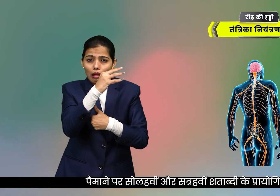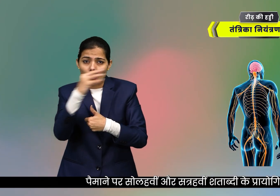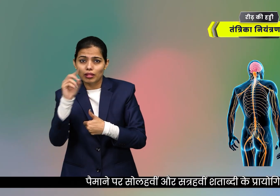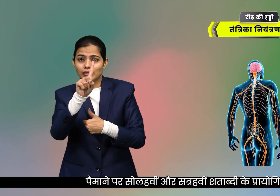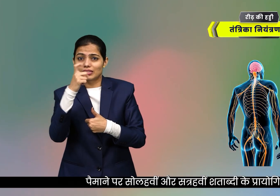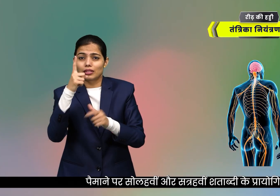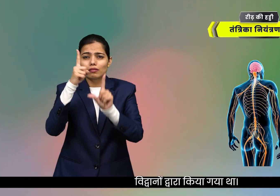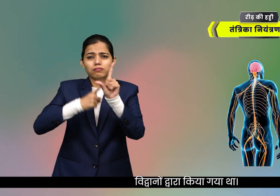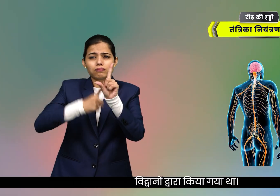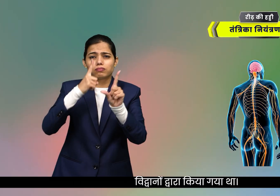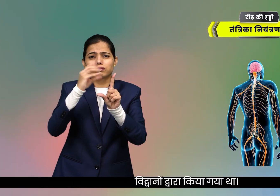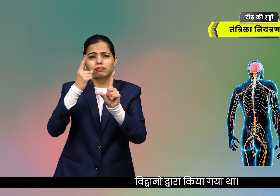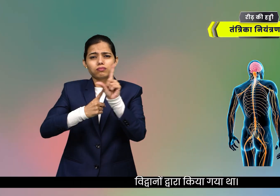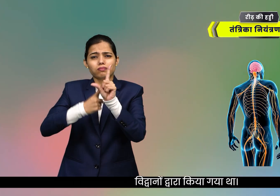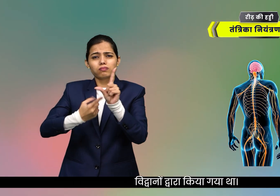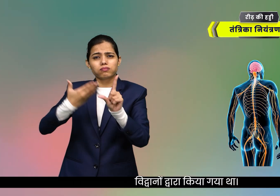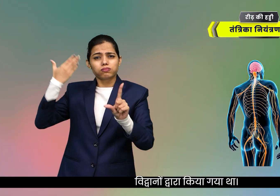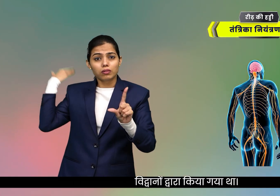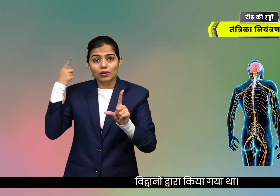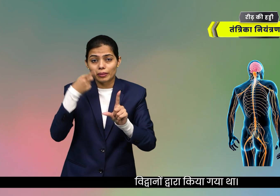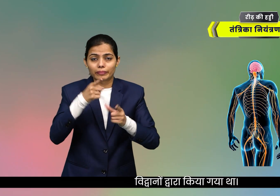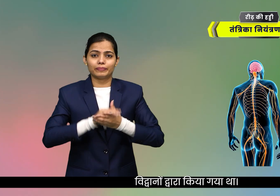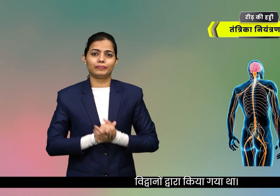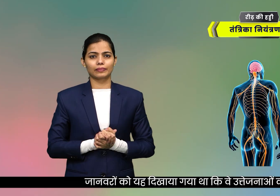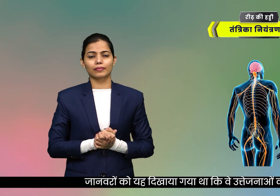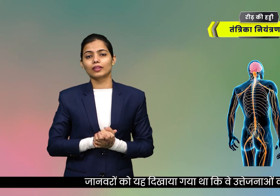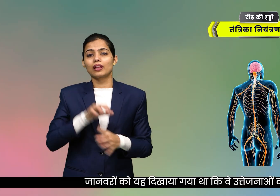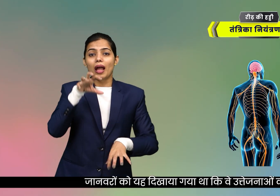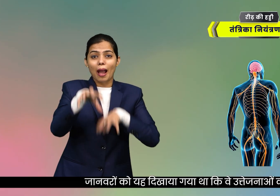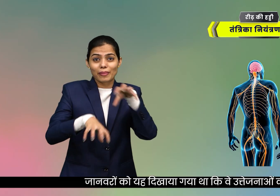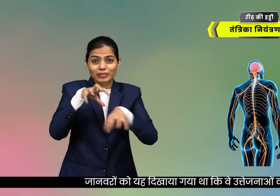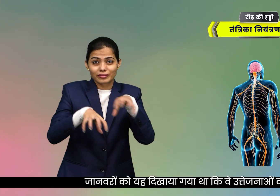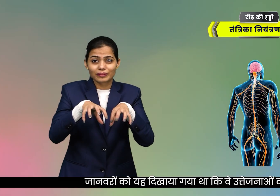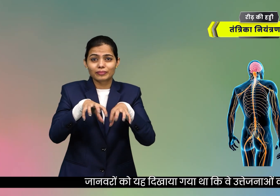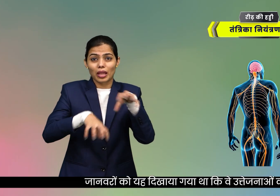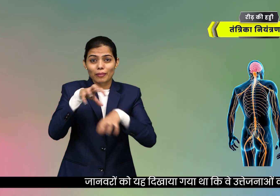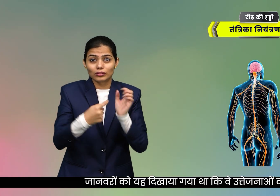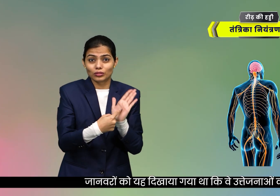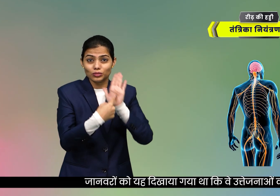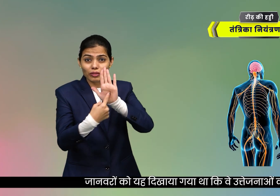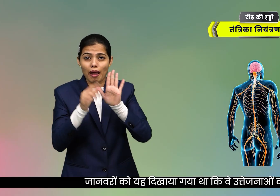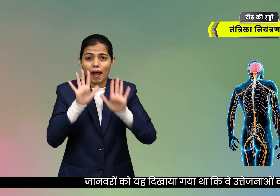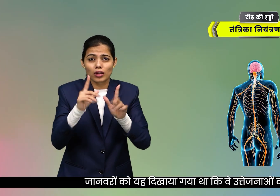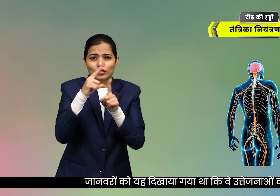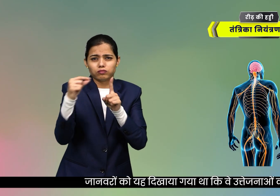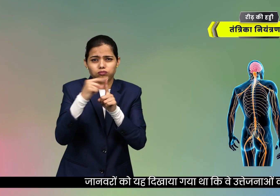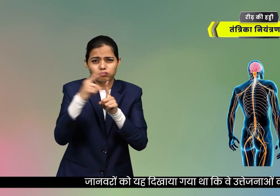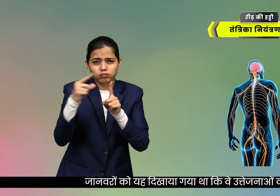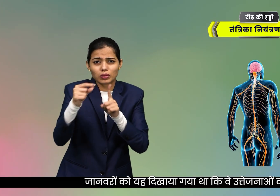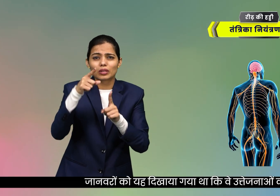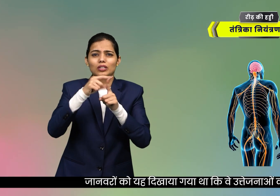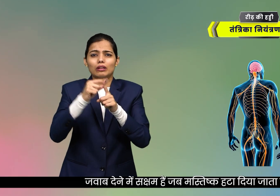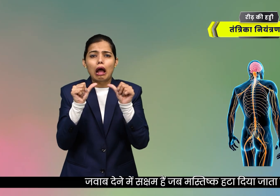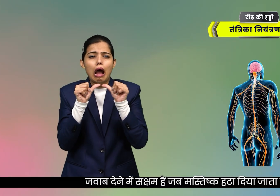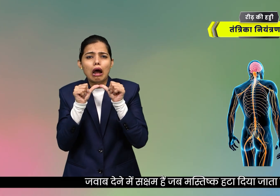शताब्दी के प्रायोगिक विद्वानों के द्वारा किया गया था। जानवरों को यह दिखाया गया था कि वे